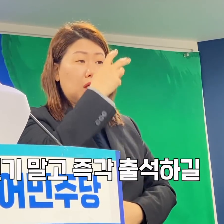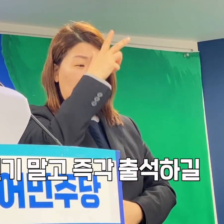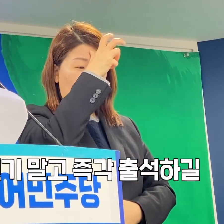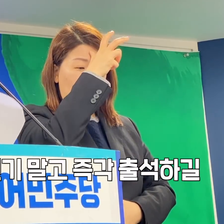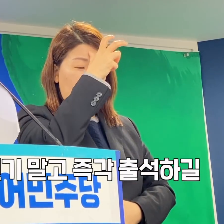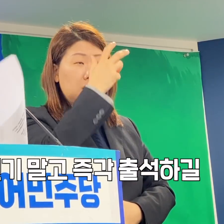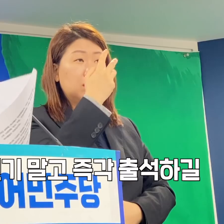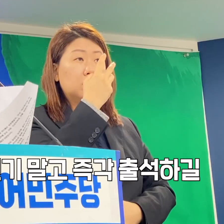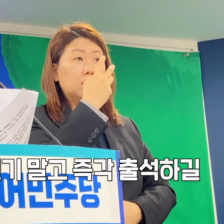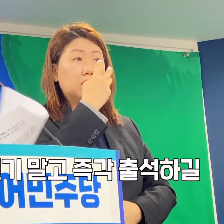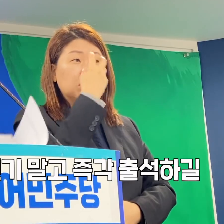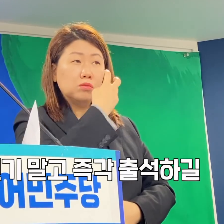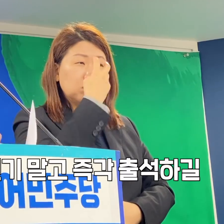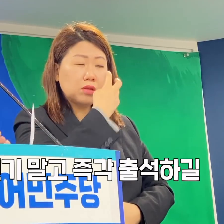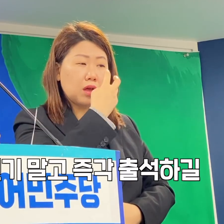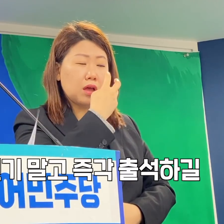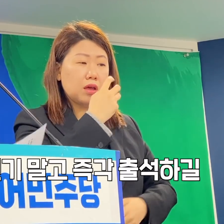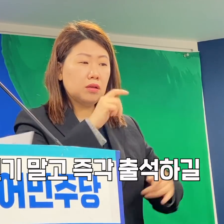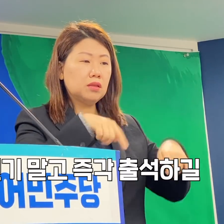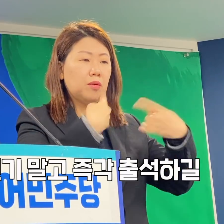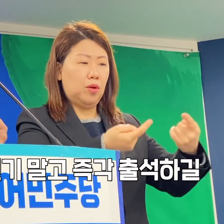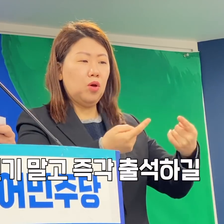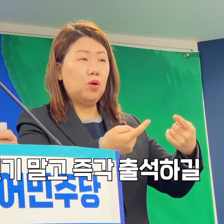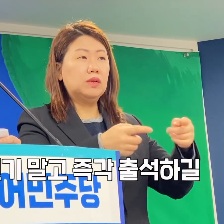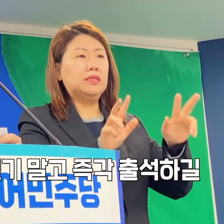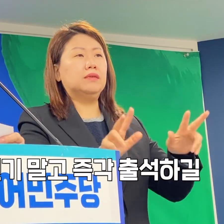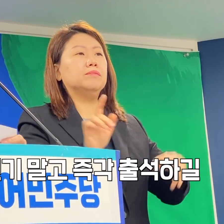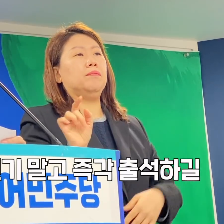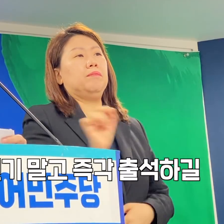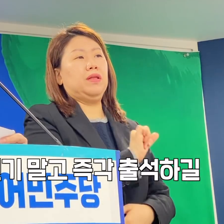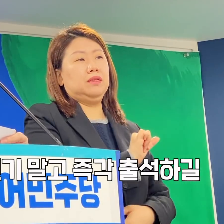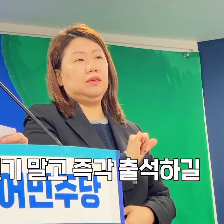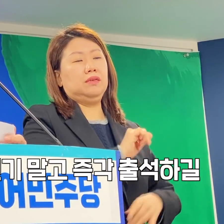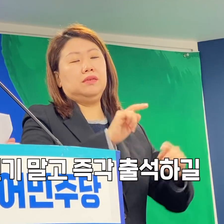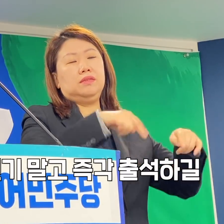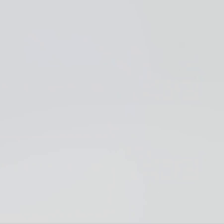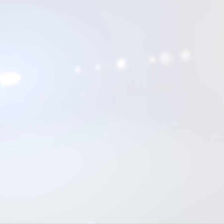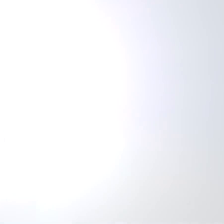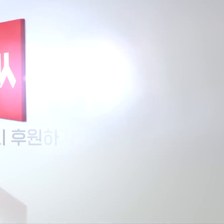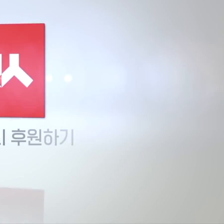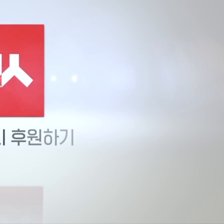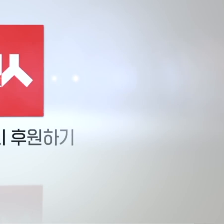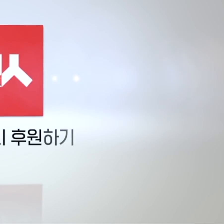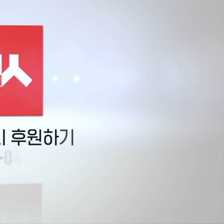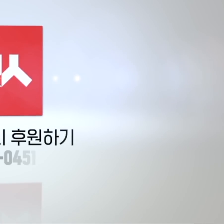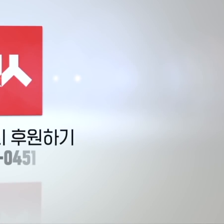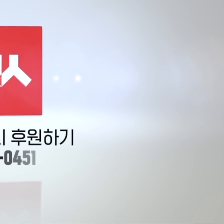미루지 말고 당장 검찰에 출석하시기 바랍니다.